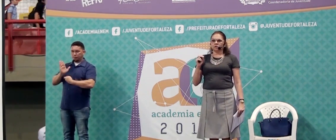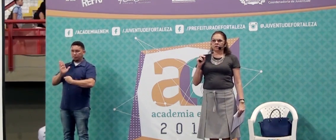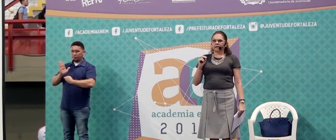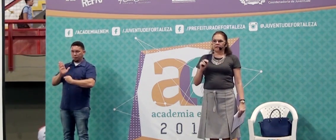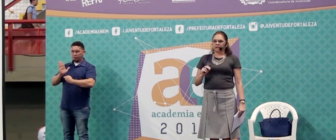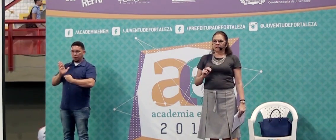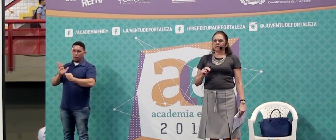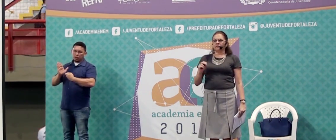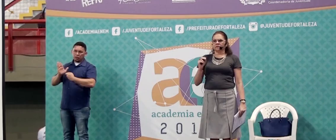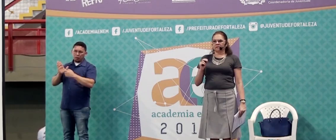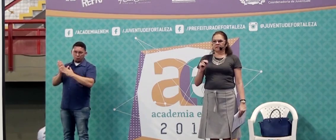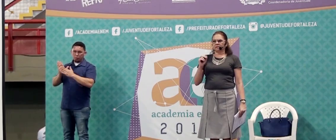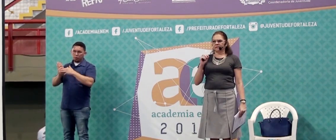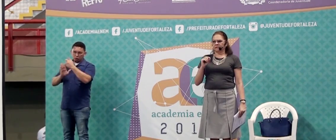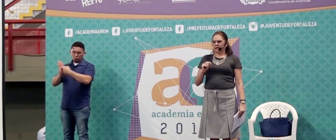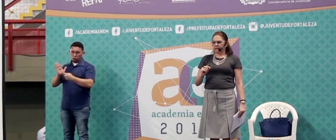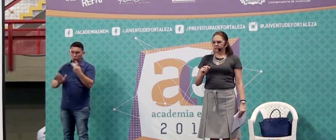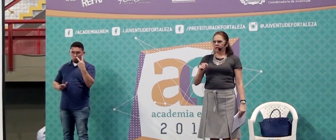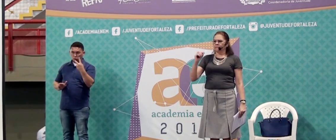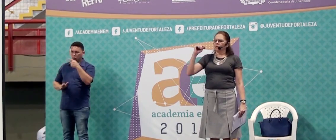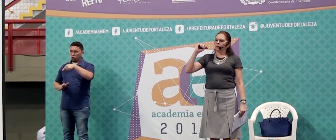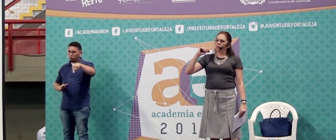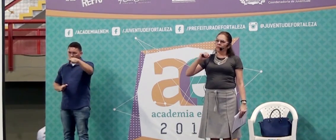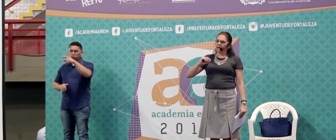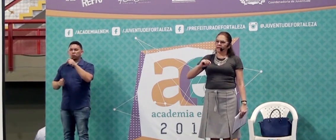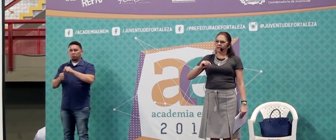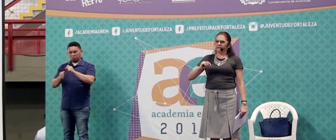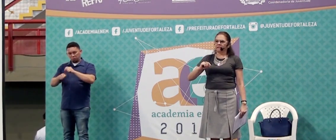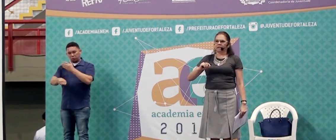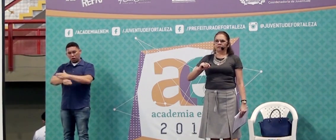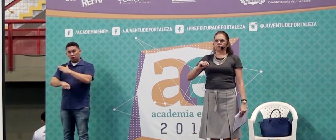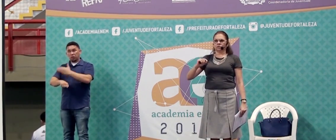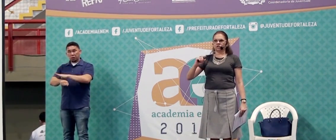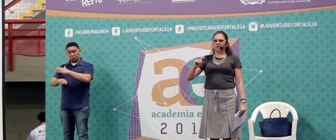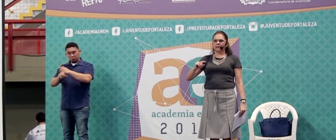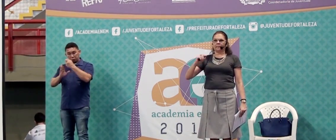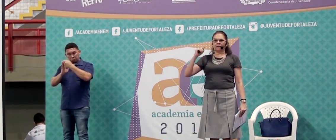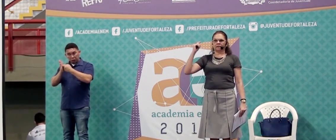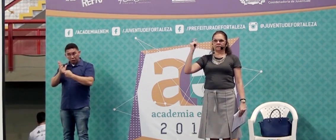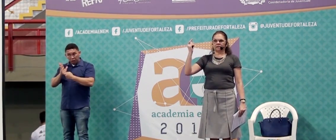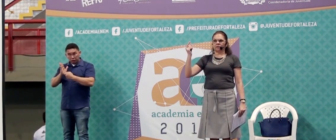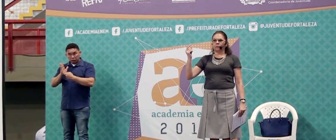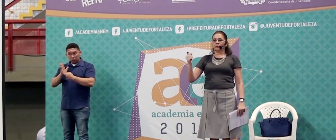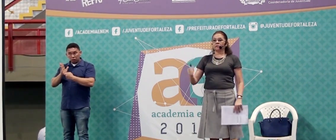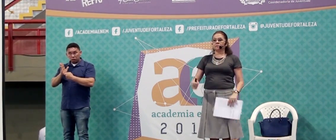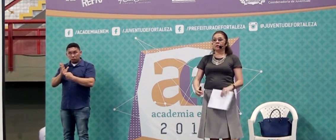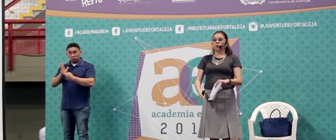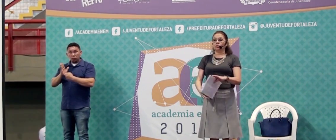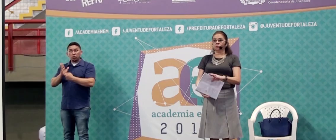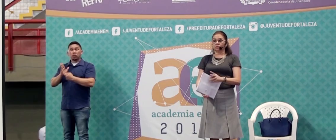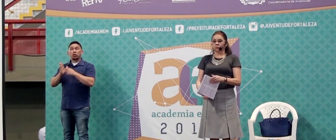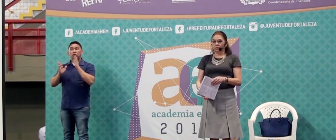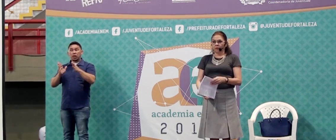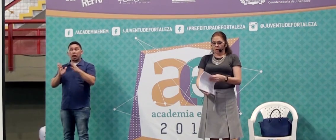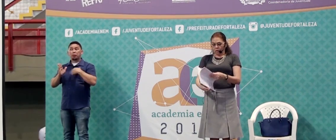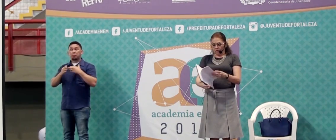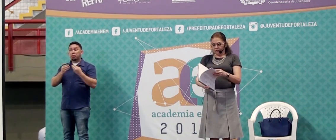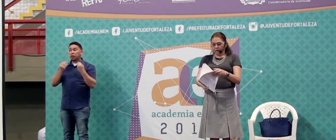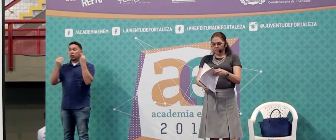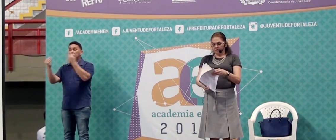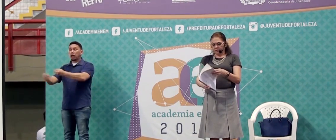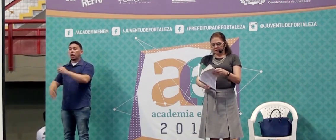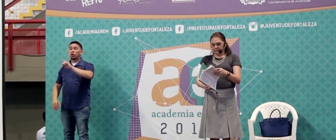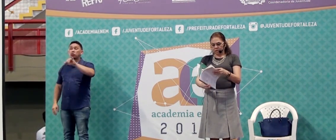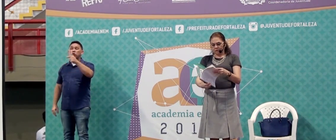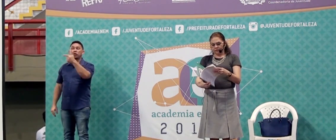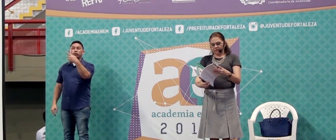eu gostaria que vocês fizessem uma redação já para trazer no próximo encontro.